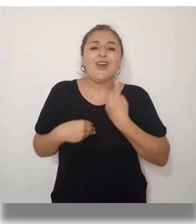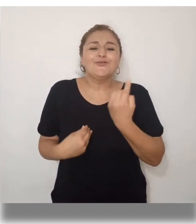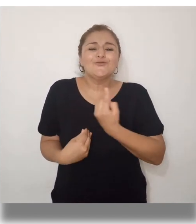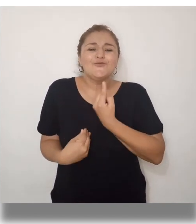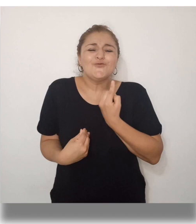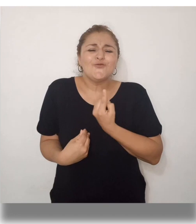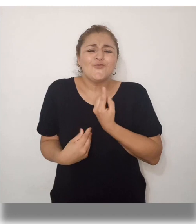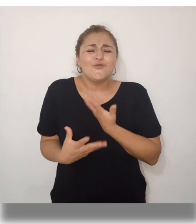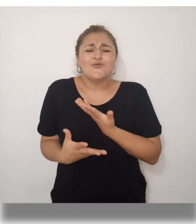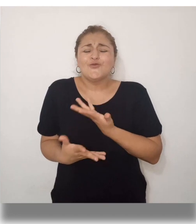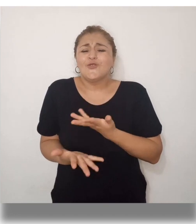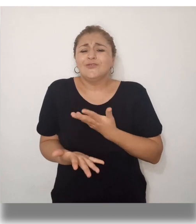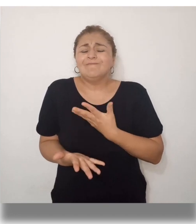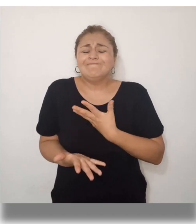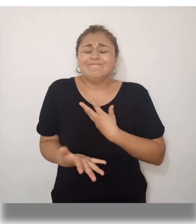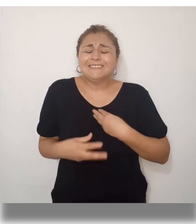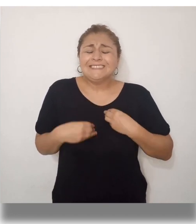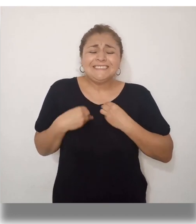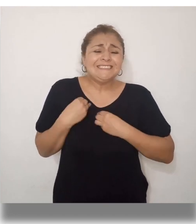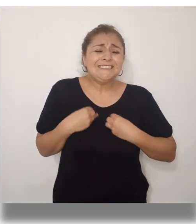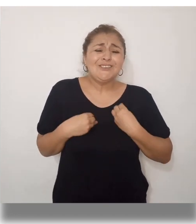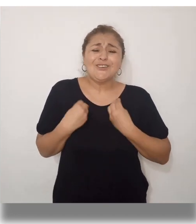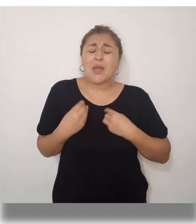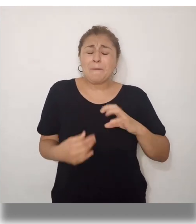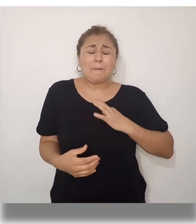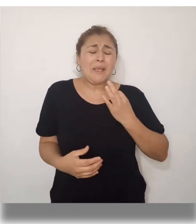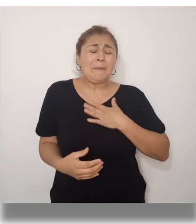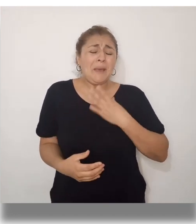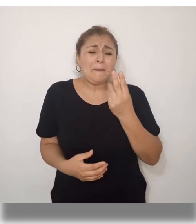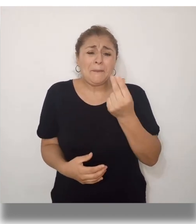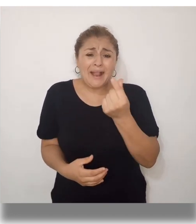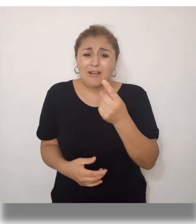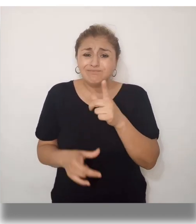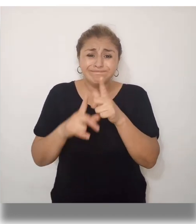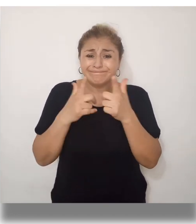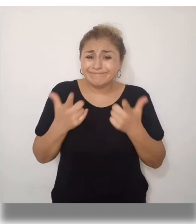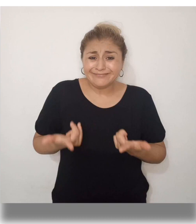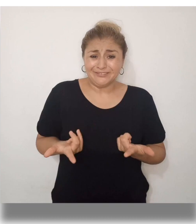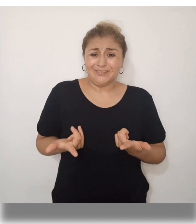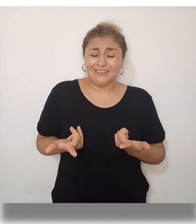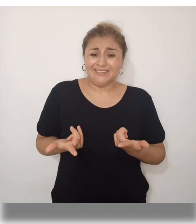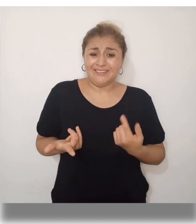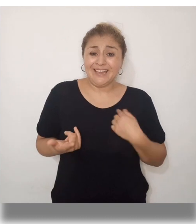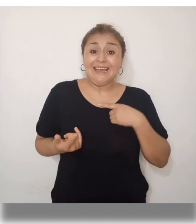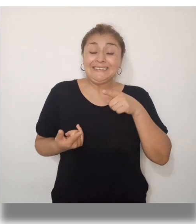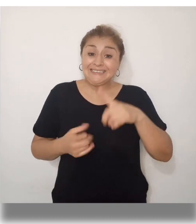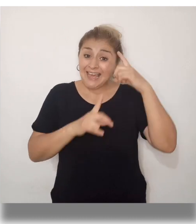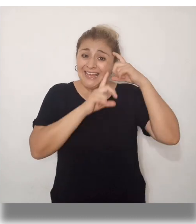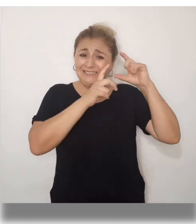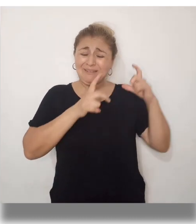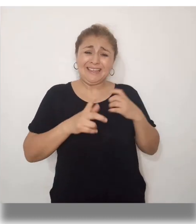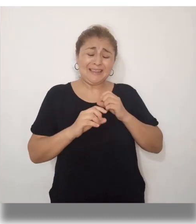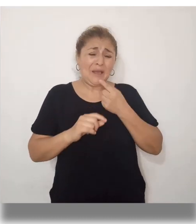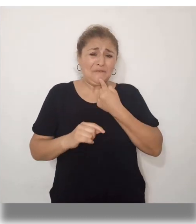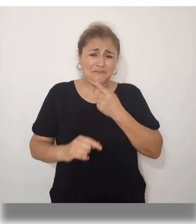sentirnos solos no valorados es una experiencia de las más desagradables